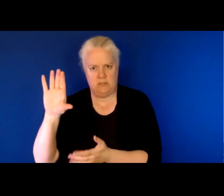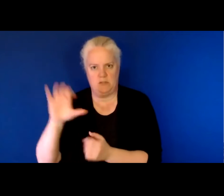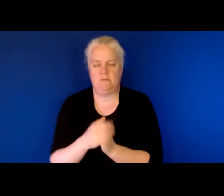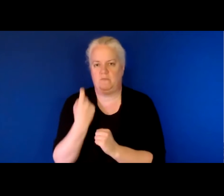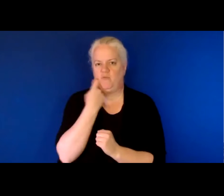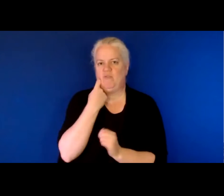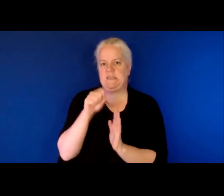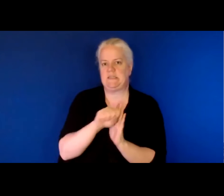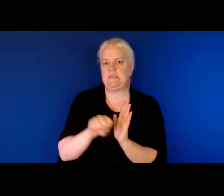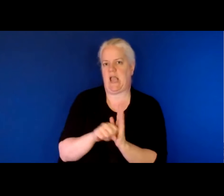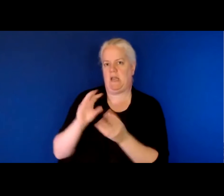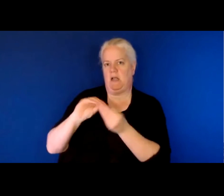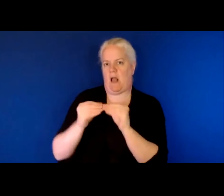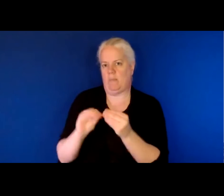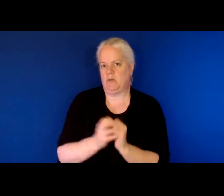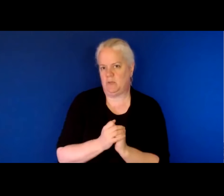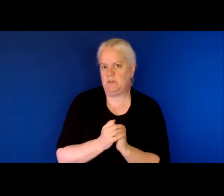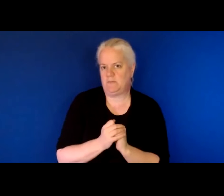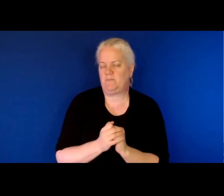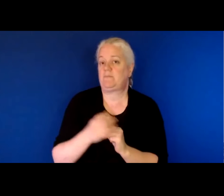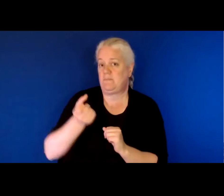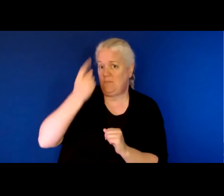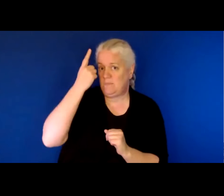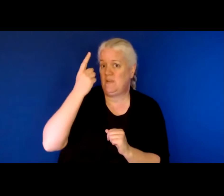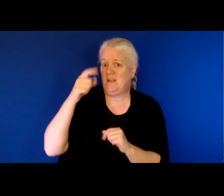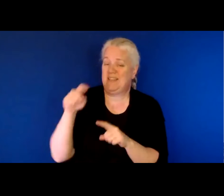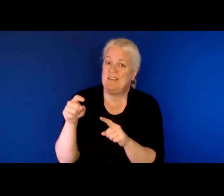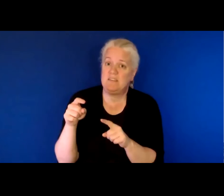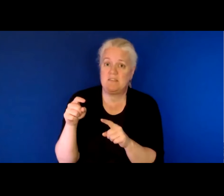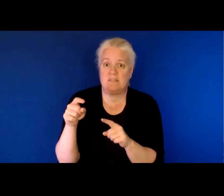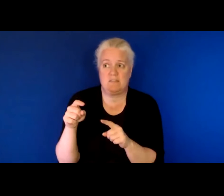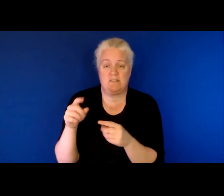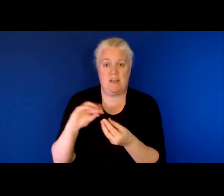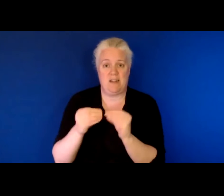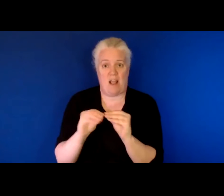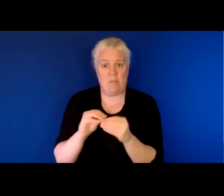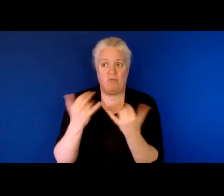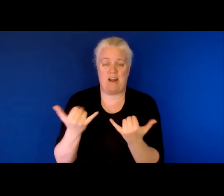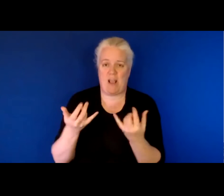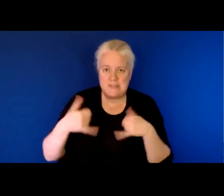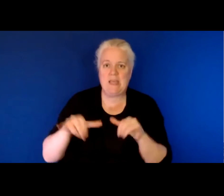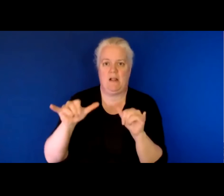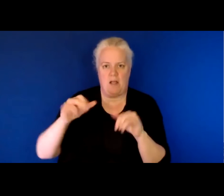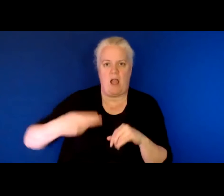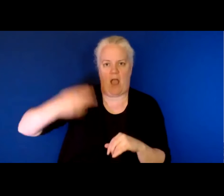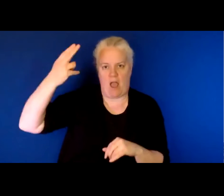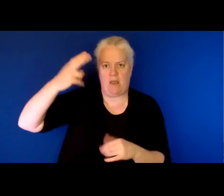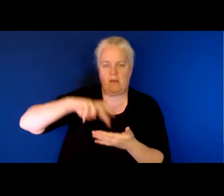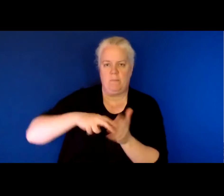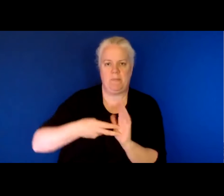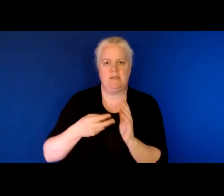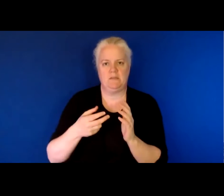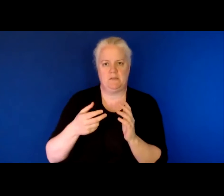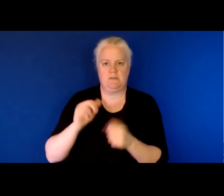最近呢有回落呢，是有几个数据都可以看到。那这虽然